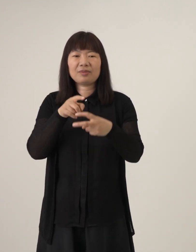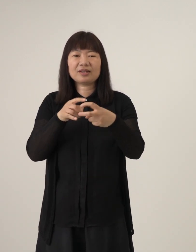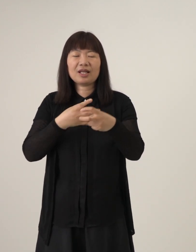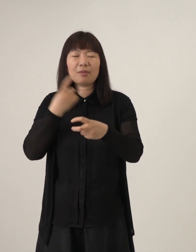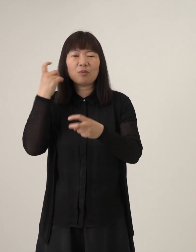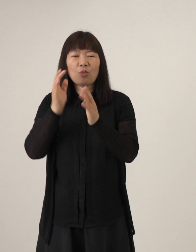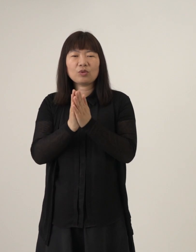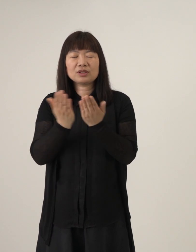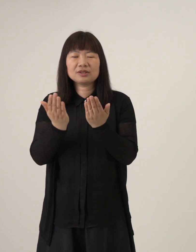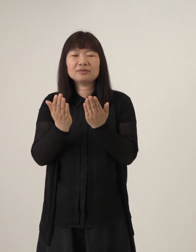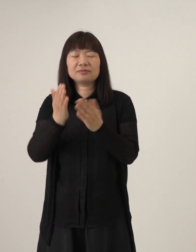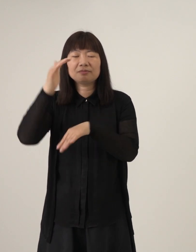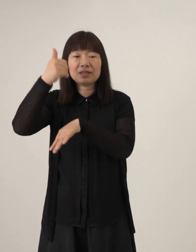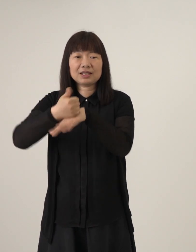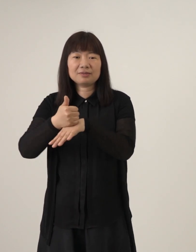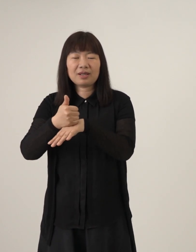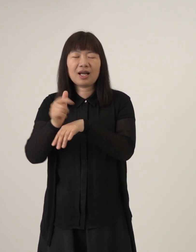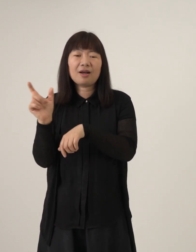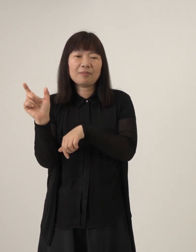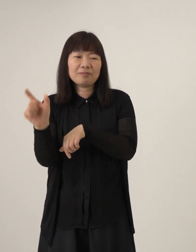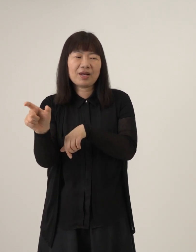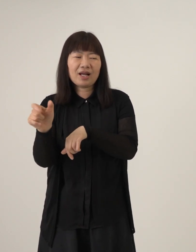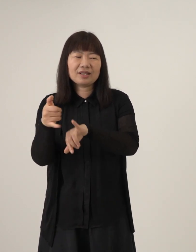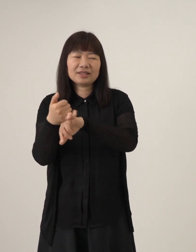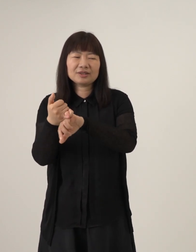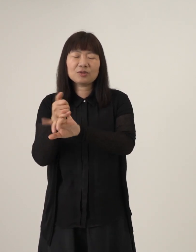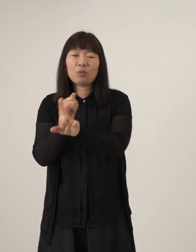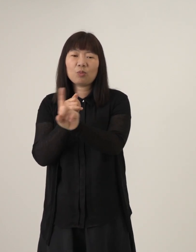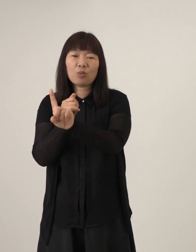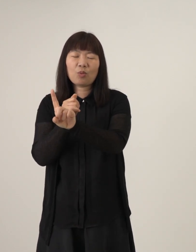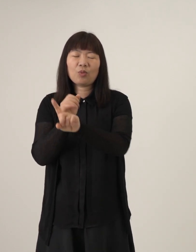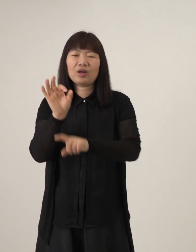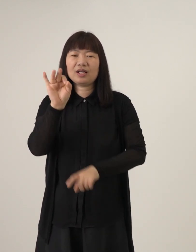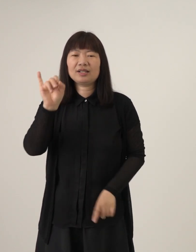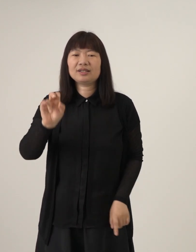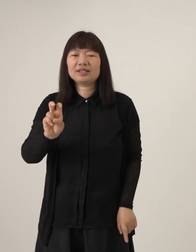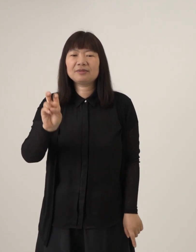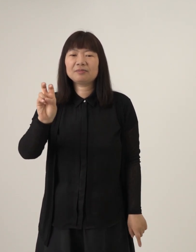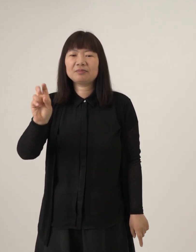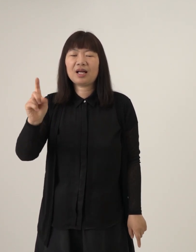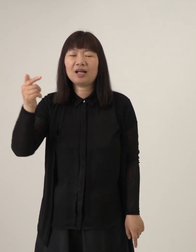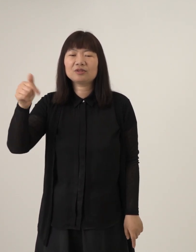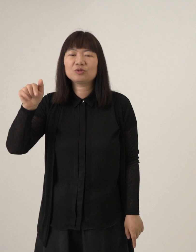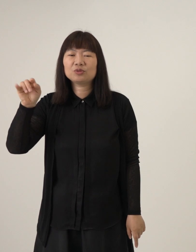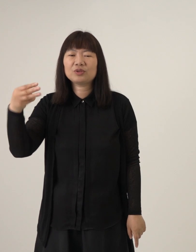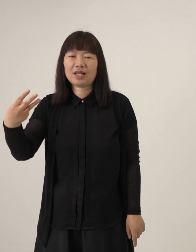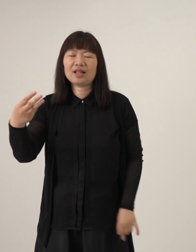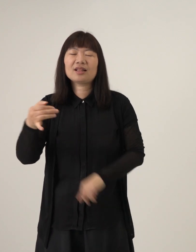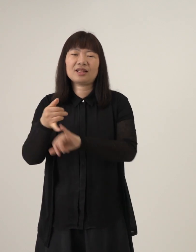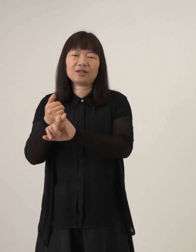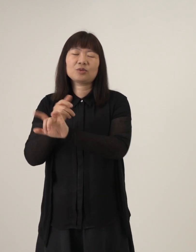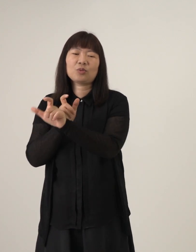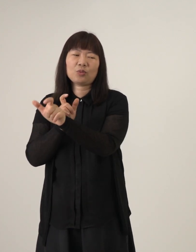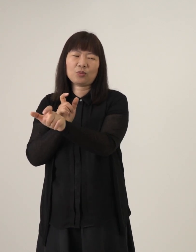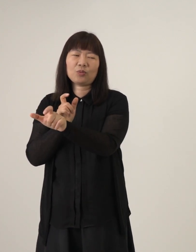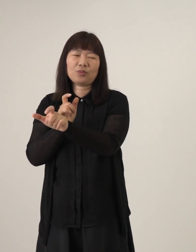마태복음의 글을 닫으면서도 무슨 약속으로 닫고 있죠? 임마누엘의 약속으로 담고